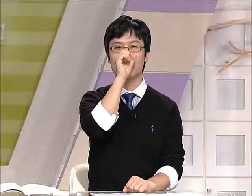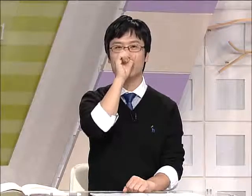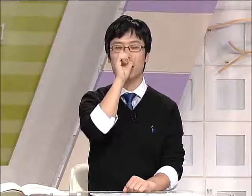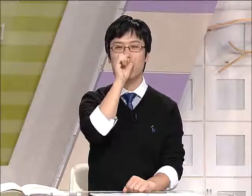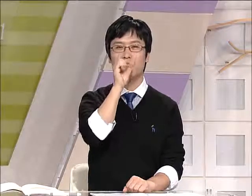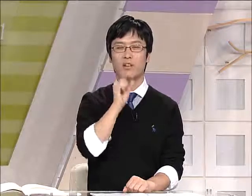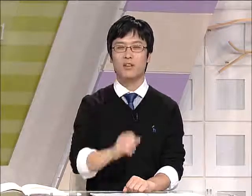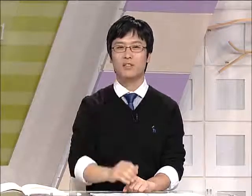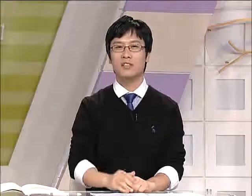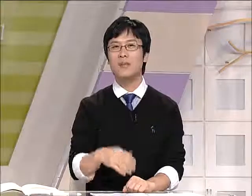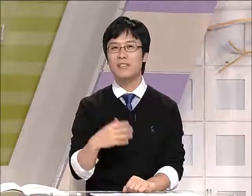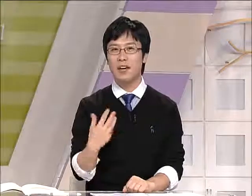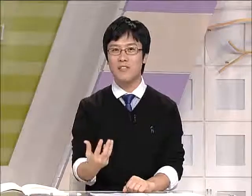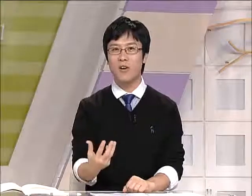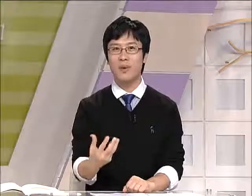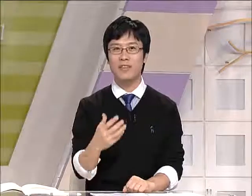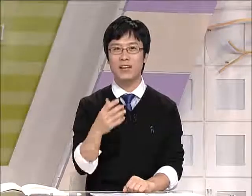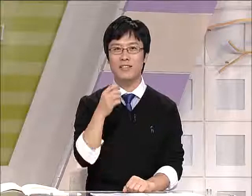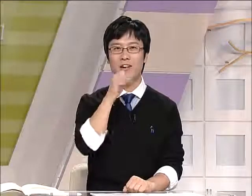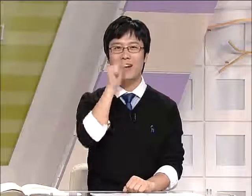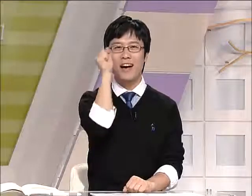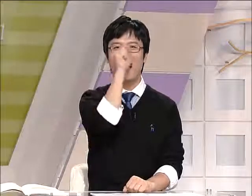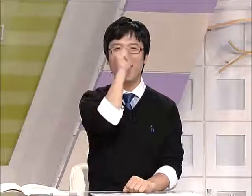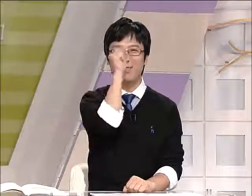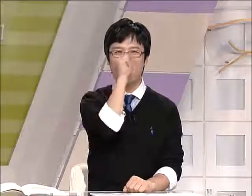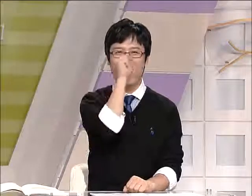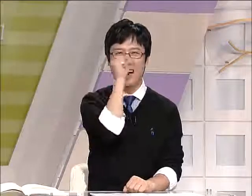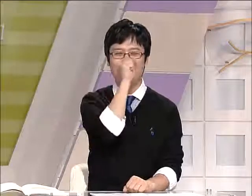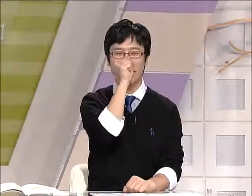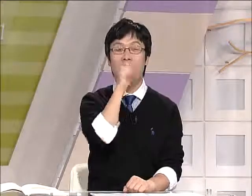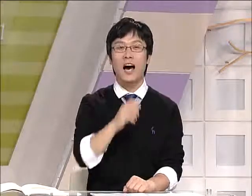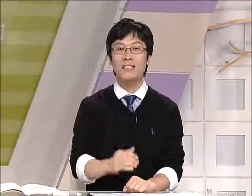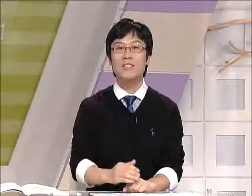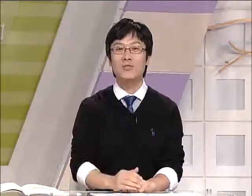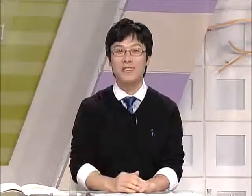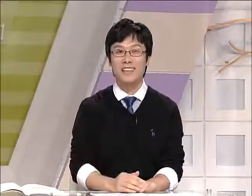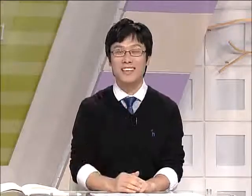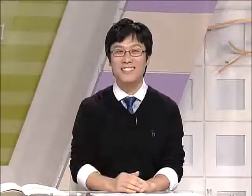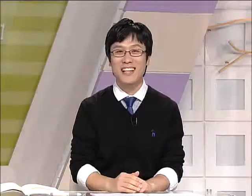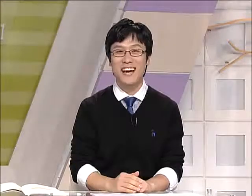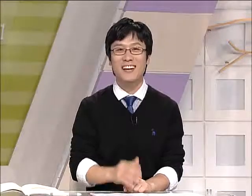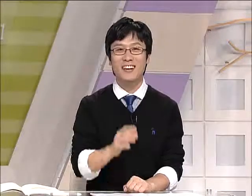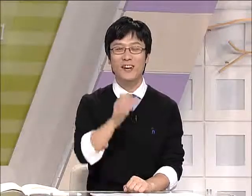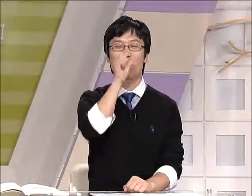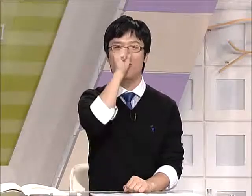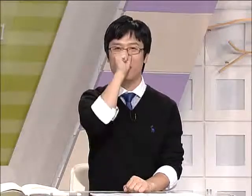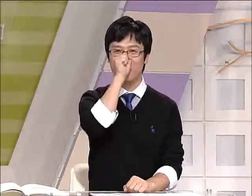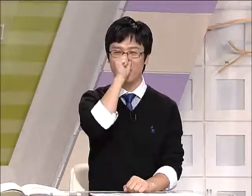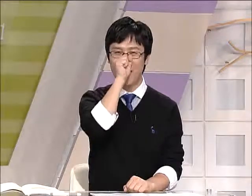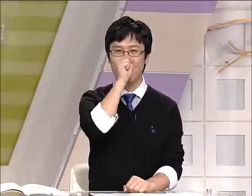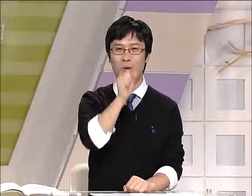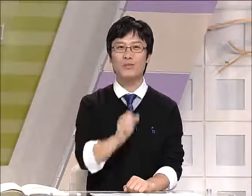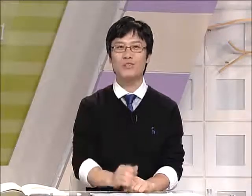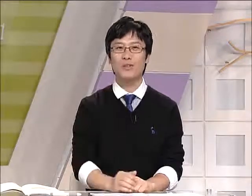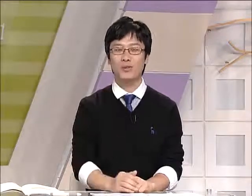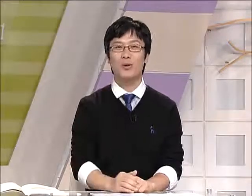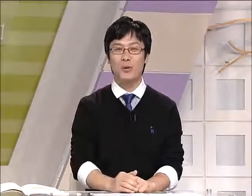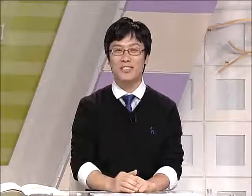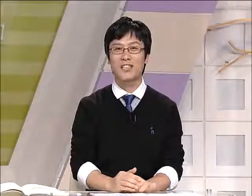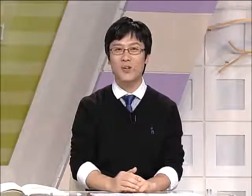이제 느낌에 따라서, 어감에 따라서 아이 좋아 이렇게 하실 수는 있겠으나 그냥 좋다라고 해주시는 것도 괜찮을 것